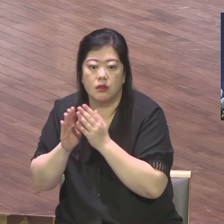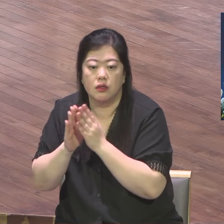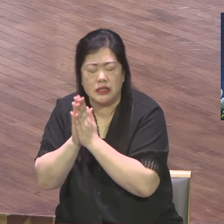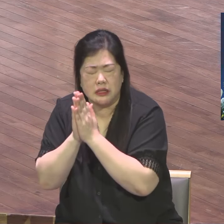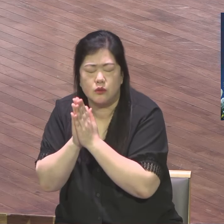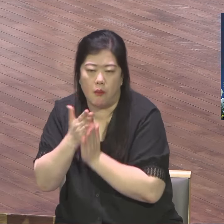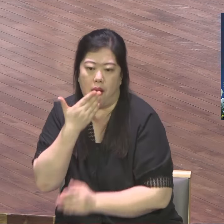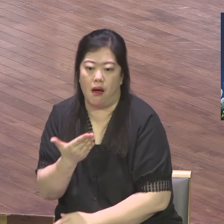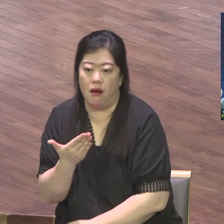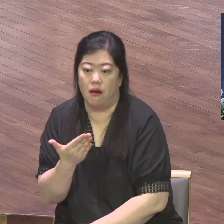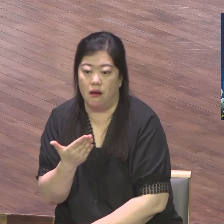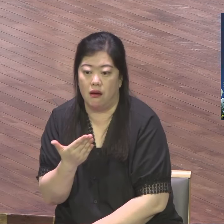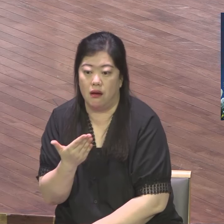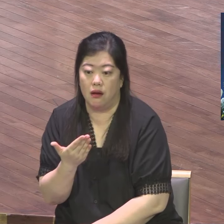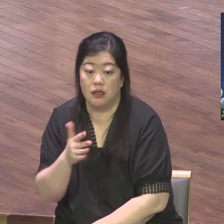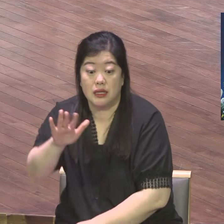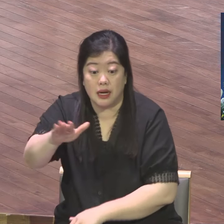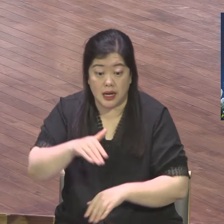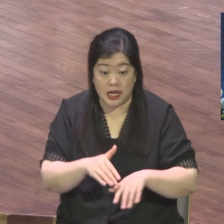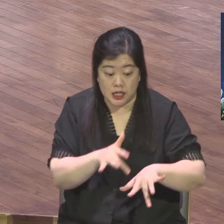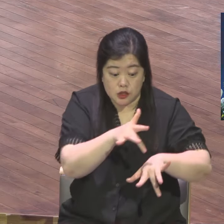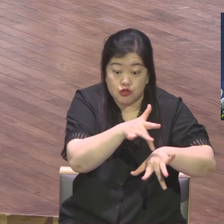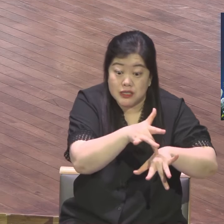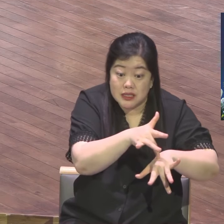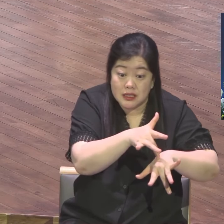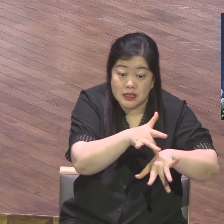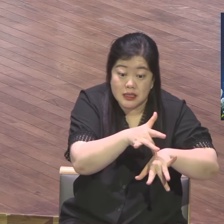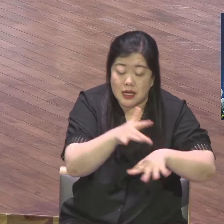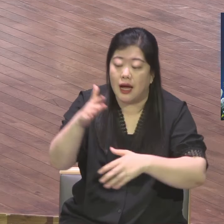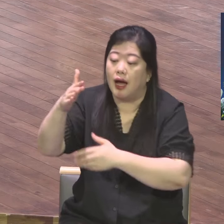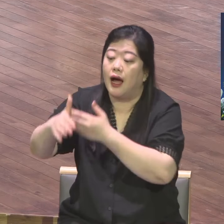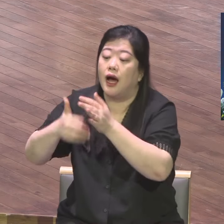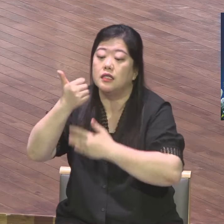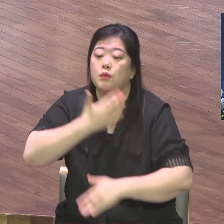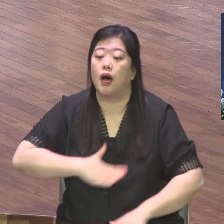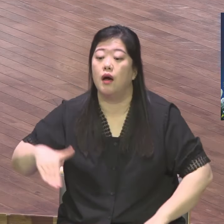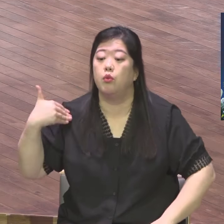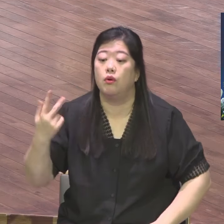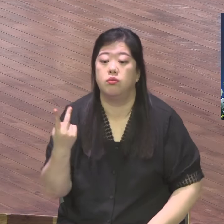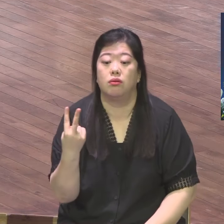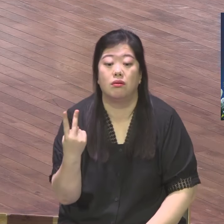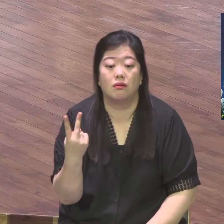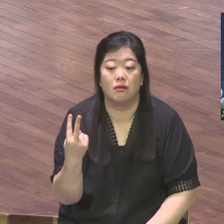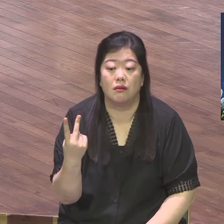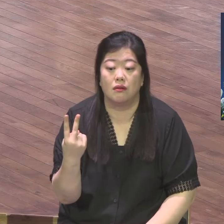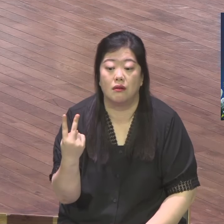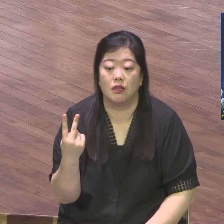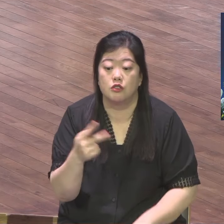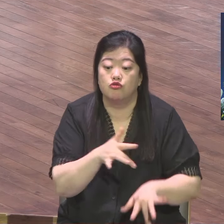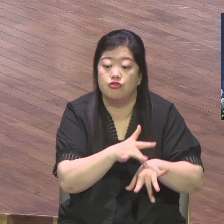떠는데 하나님 잘 알고 떨 정도로 하나님 잘 아는데 구원 받았습니까?